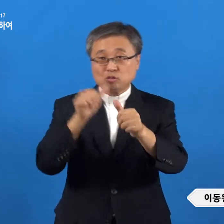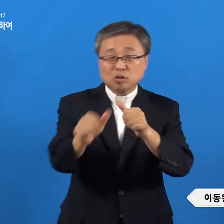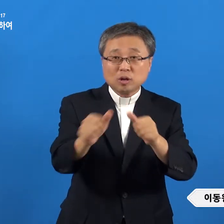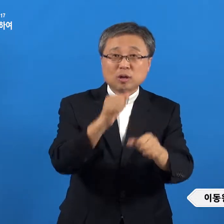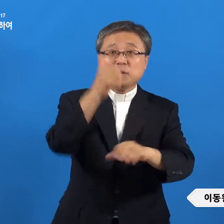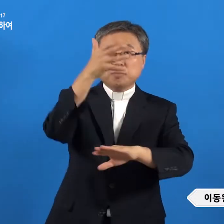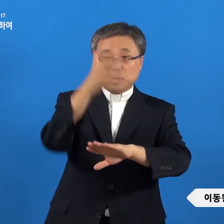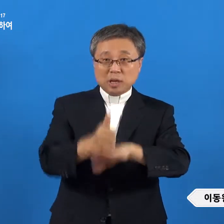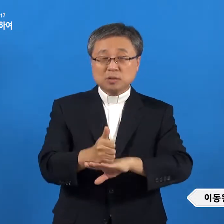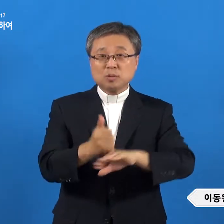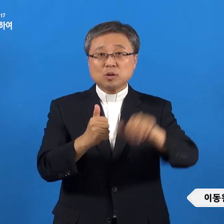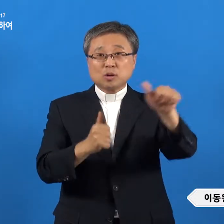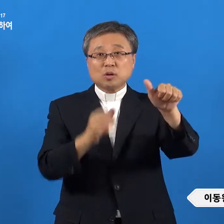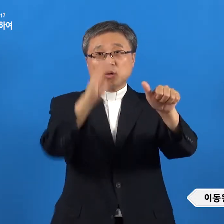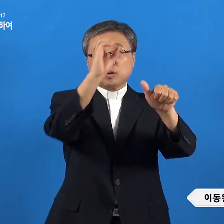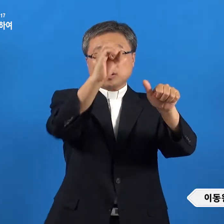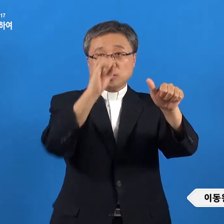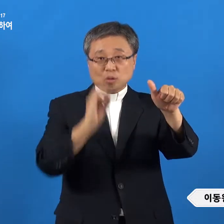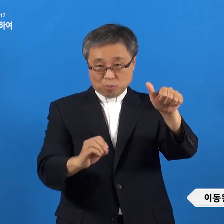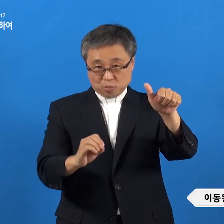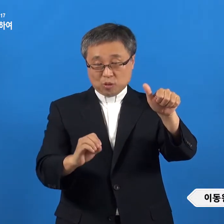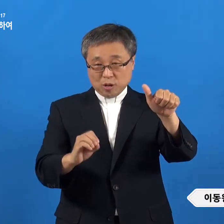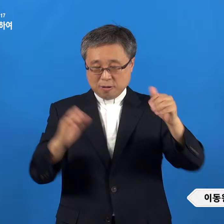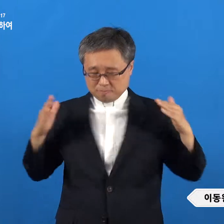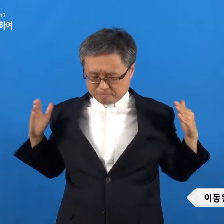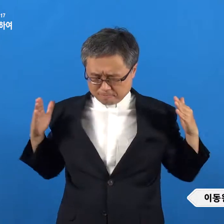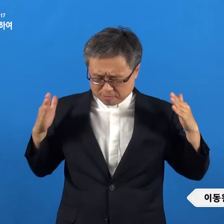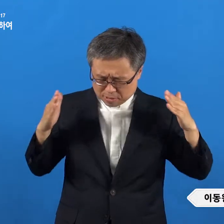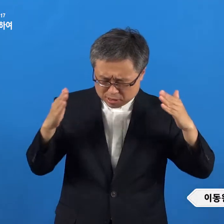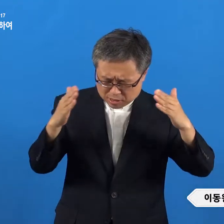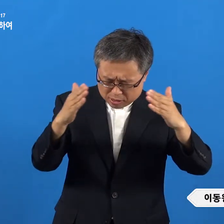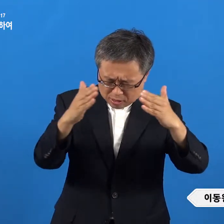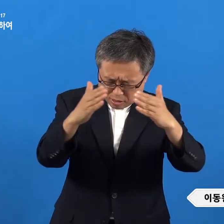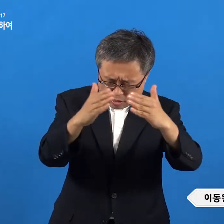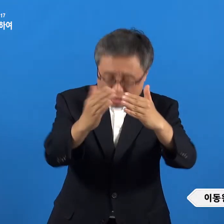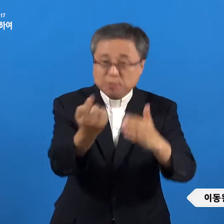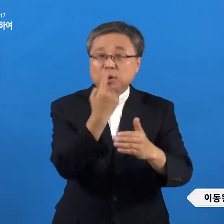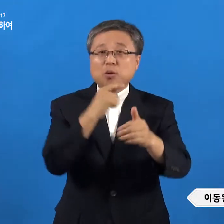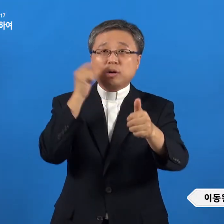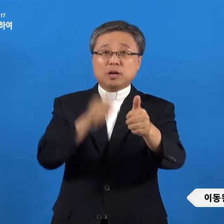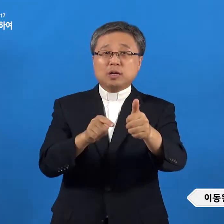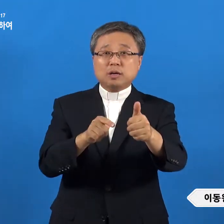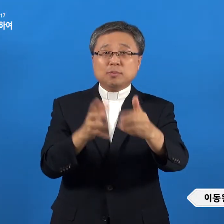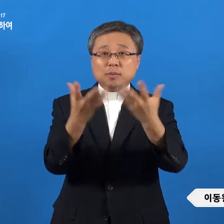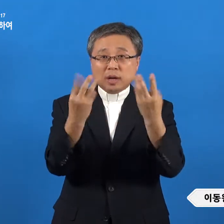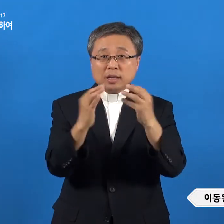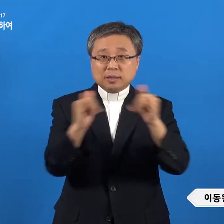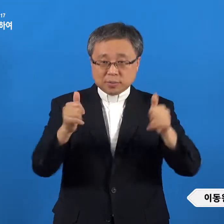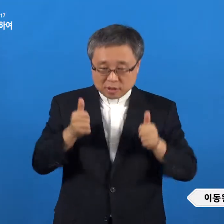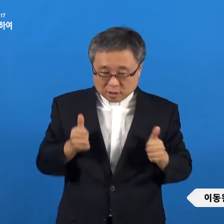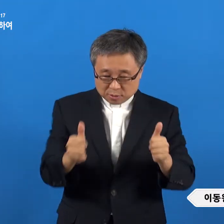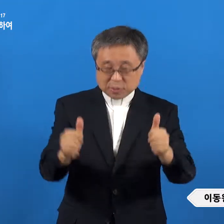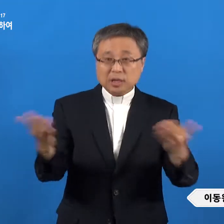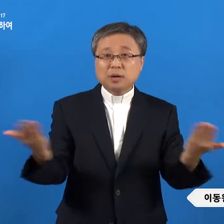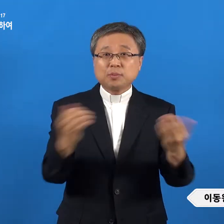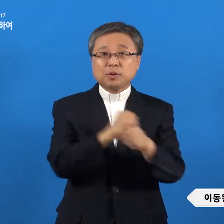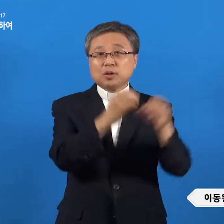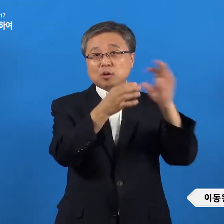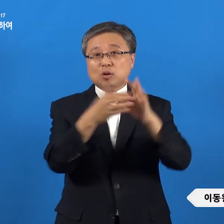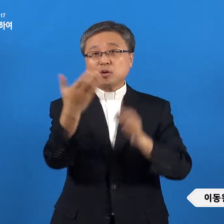5%에 올인하는 것을 배워라. 많은 사람들이 열심히 일하면서 95%까지 해놓고